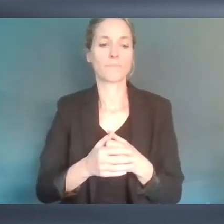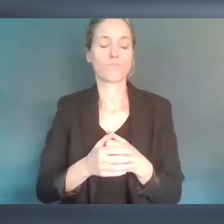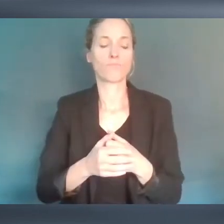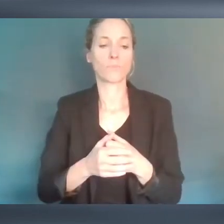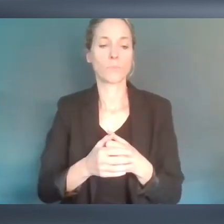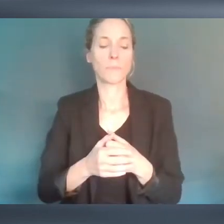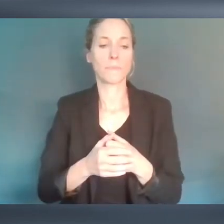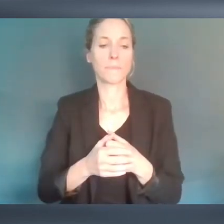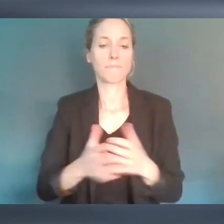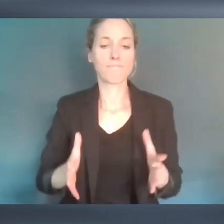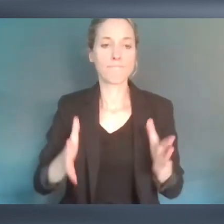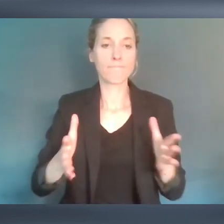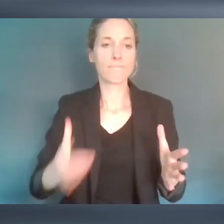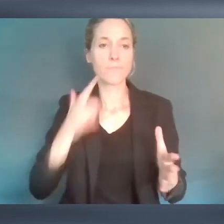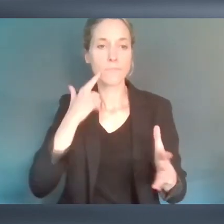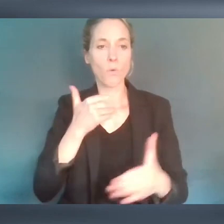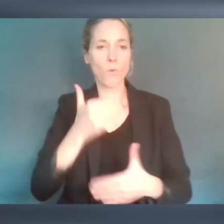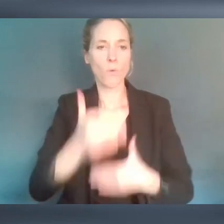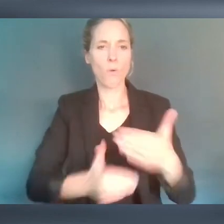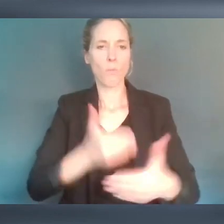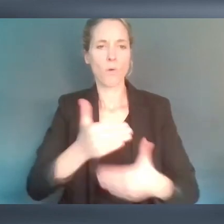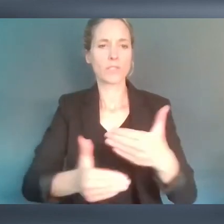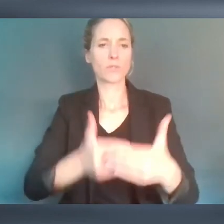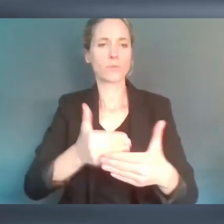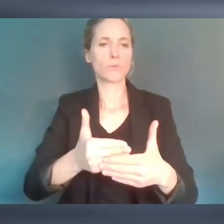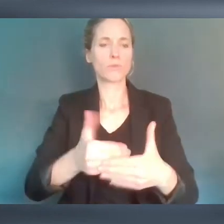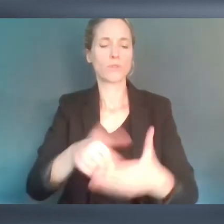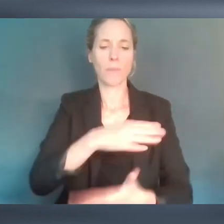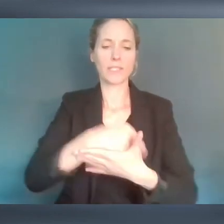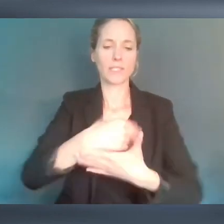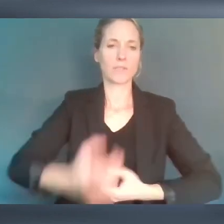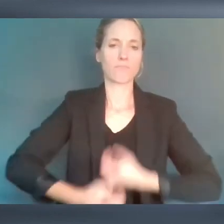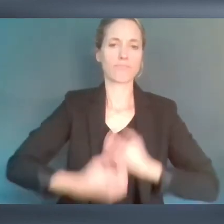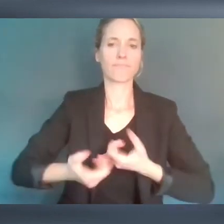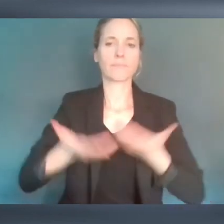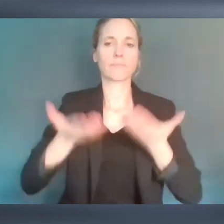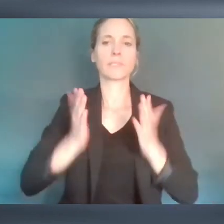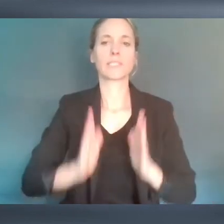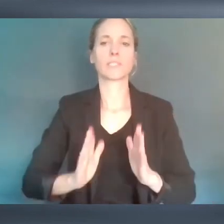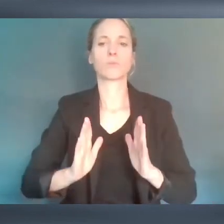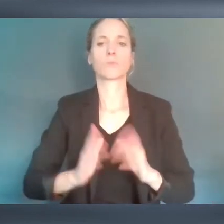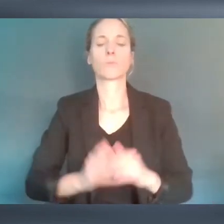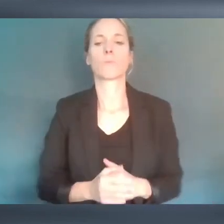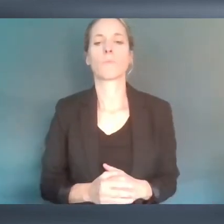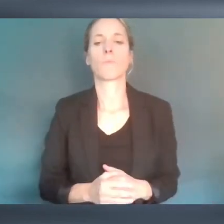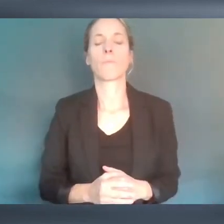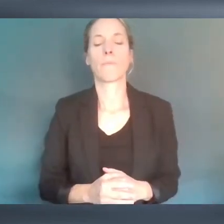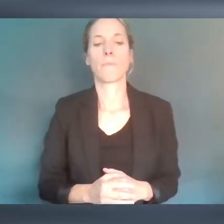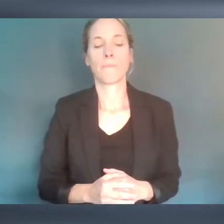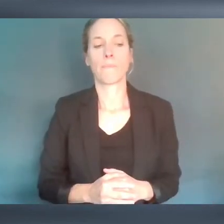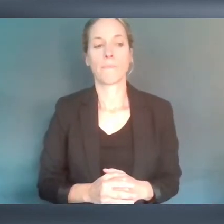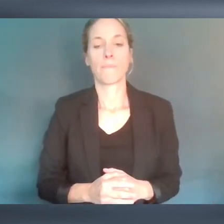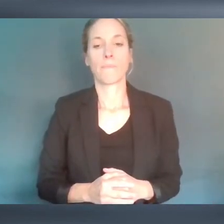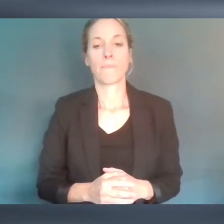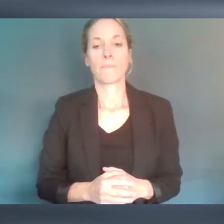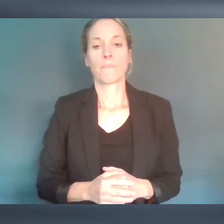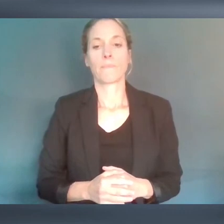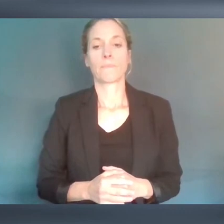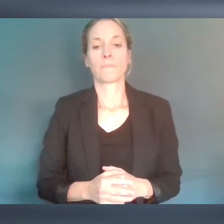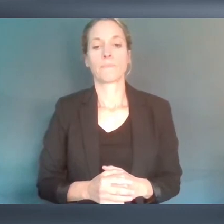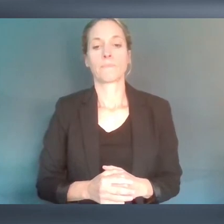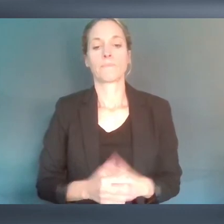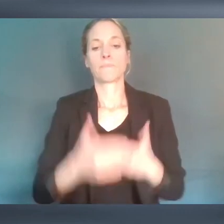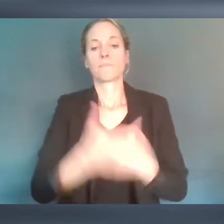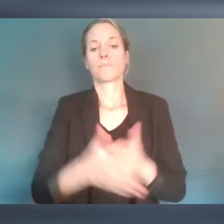l'engagement dans les processus de prise de décision. On parle dans ce cadre-là de 4